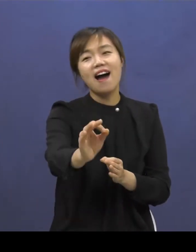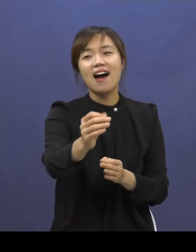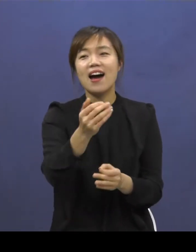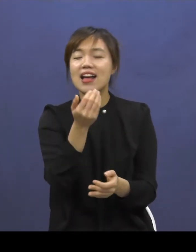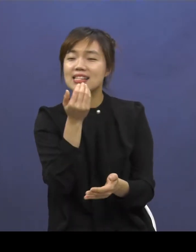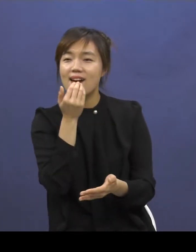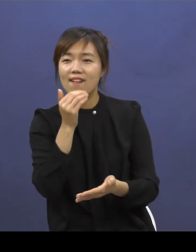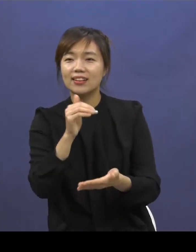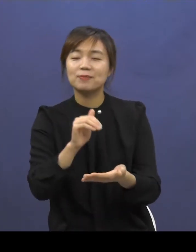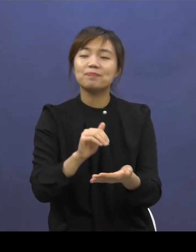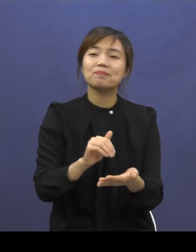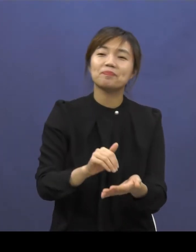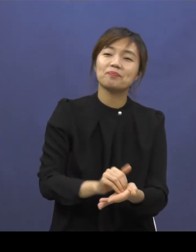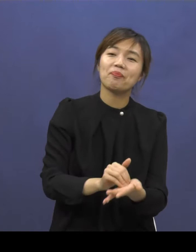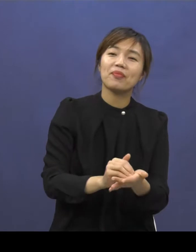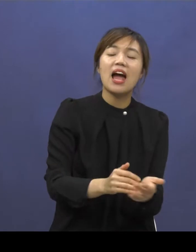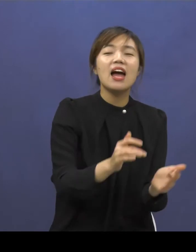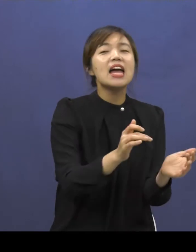반석